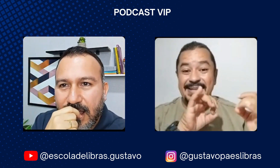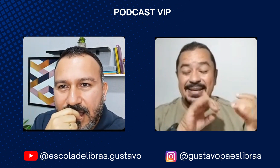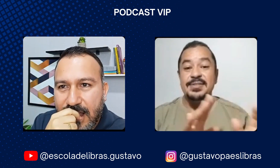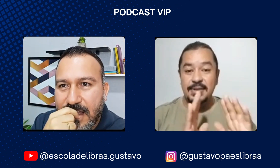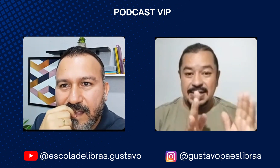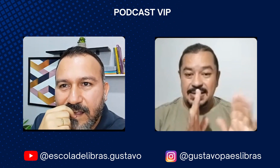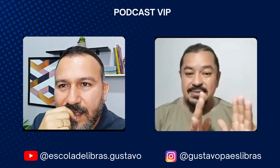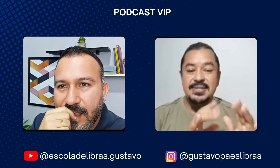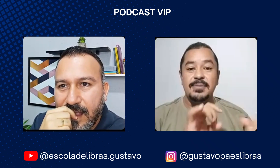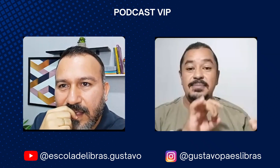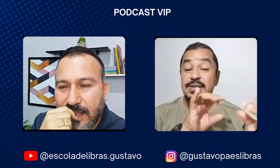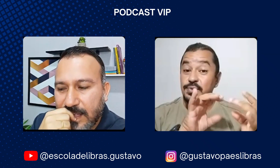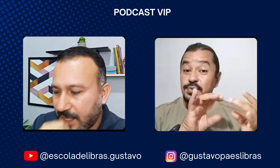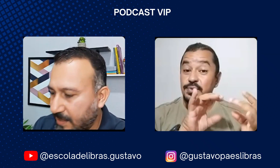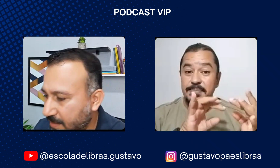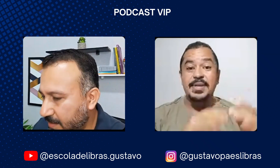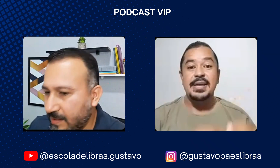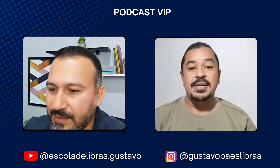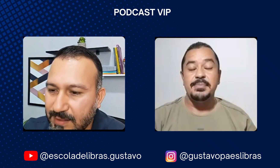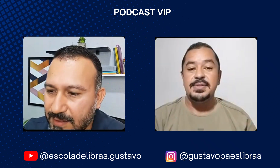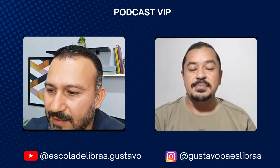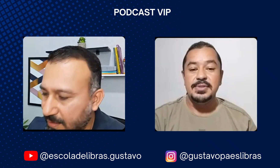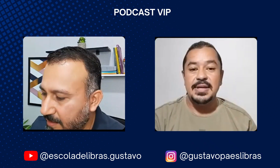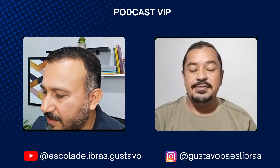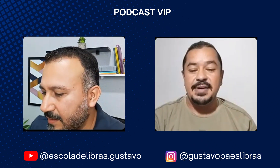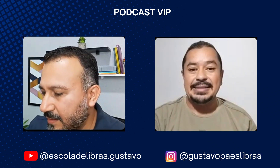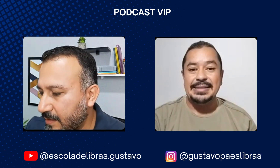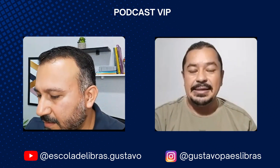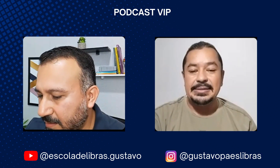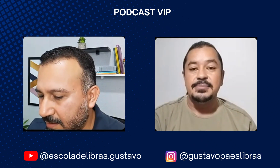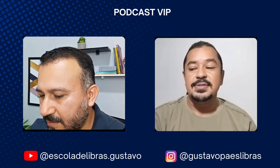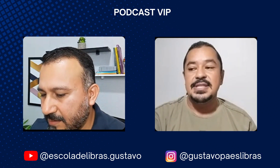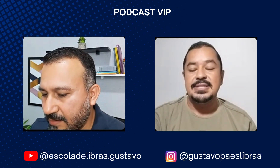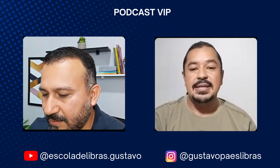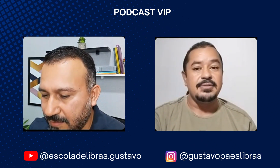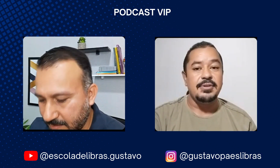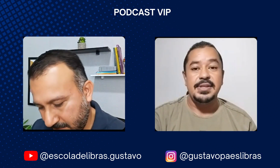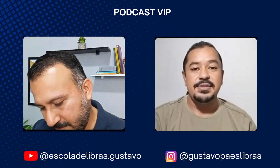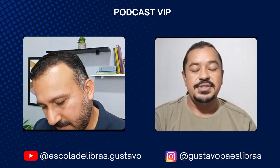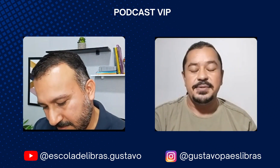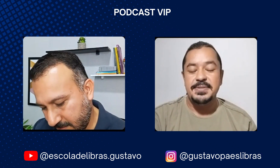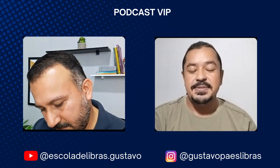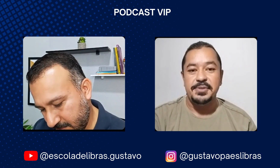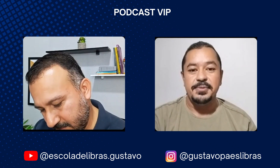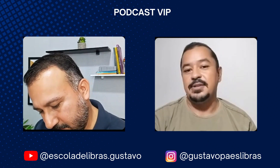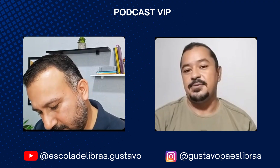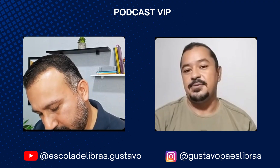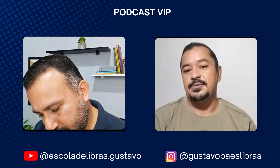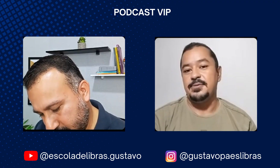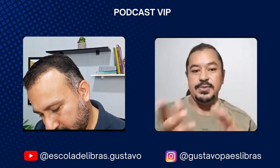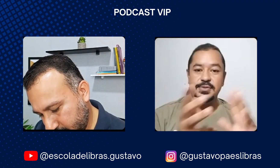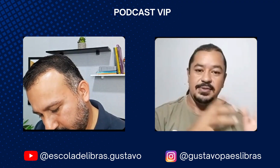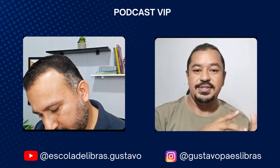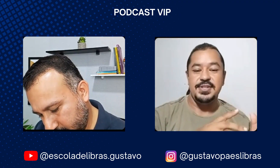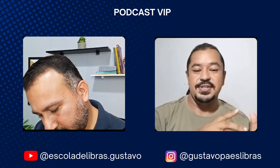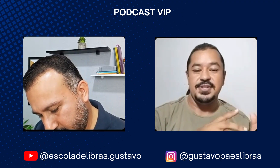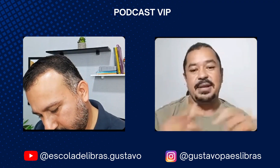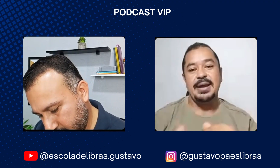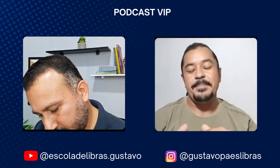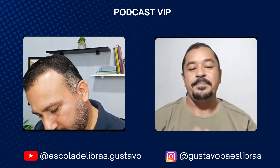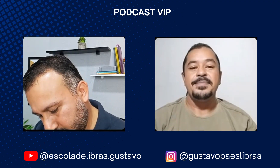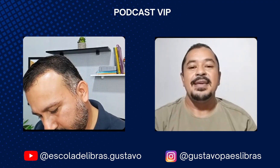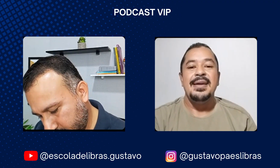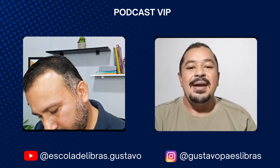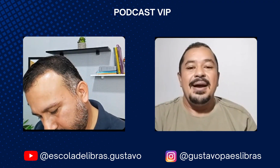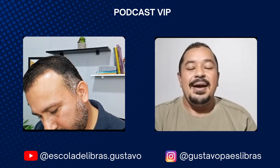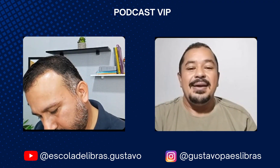me ajuda, só naquela situação, me ajuda, porque tinha muita fala técnica, muitos sinais técnicos que eu ainda não tinha conhecimento, porque como eu sou de outra região e